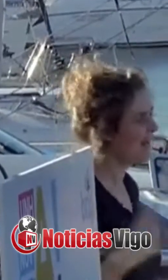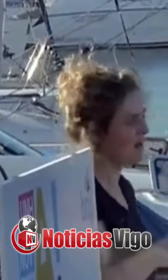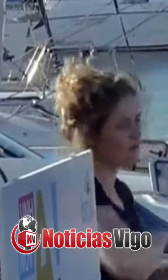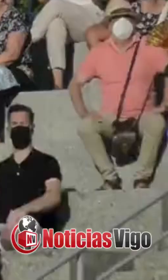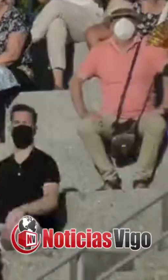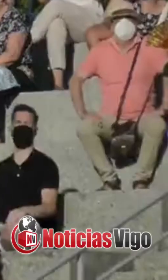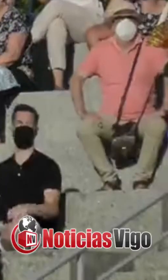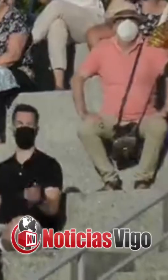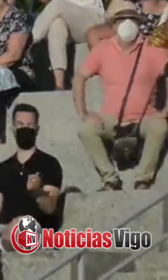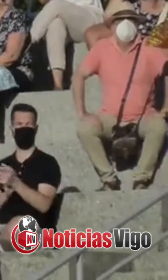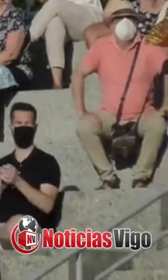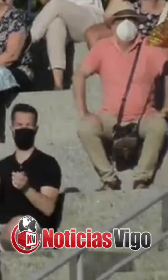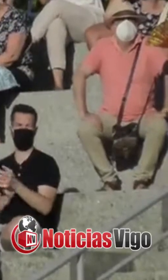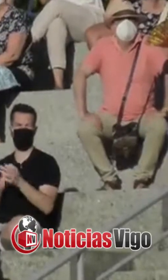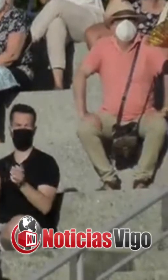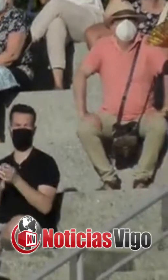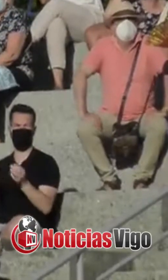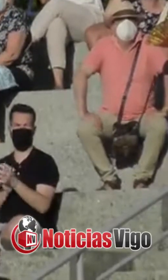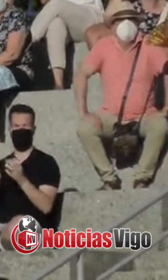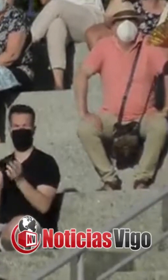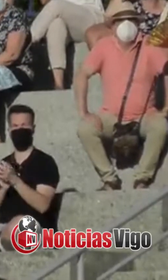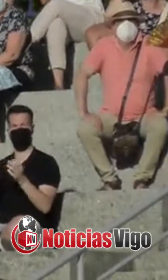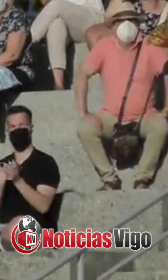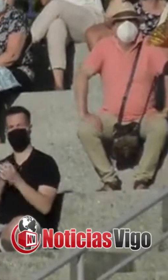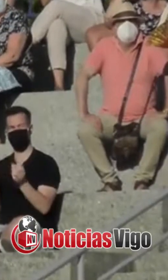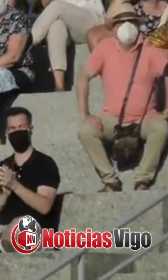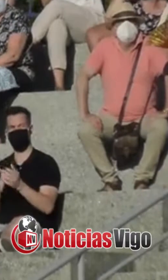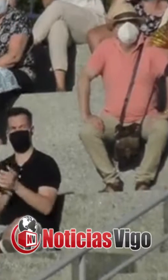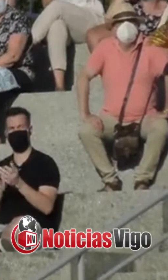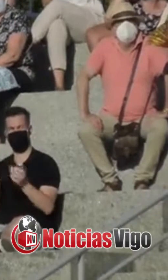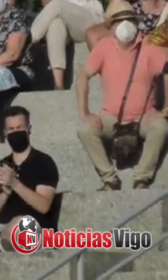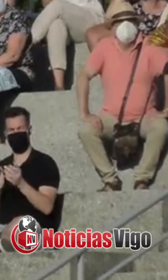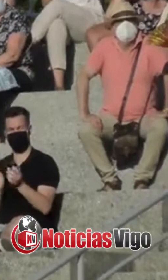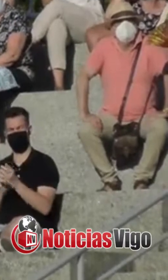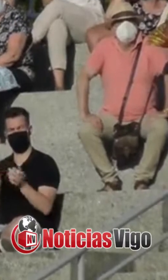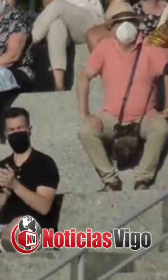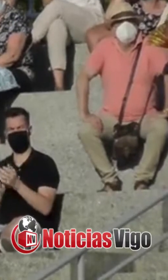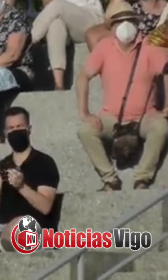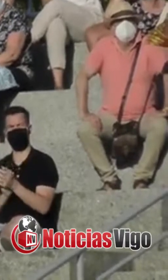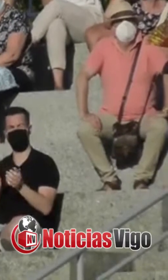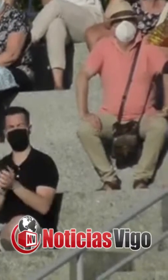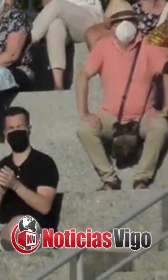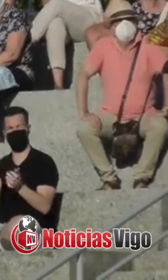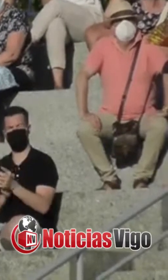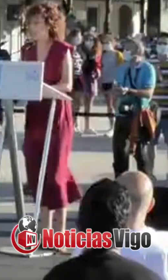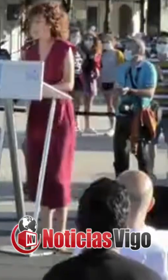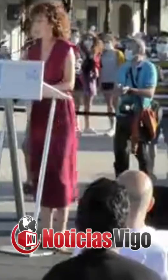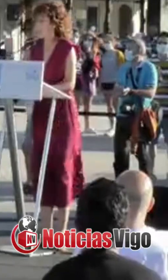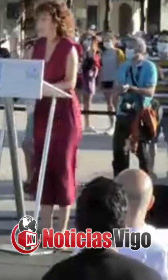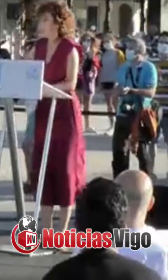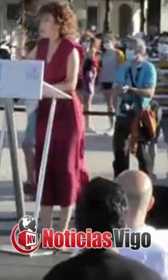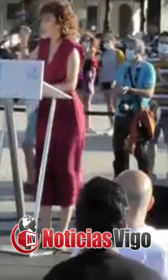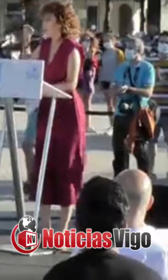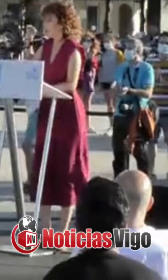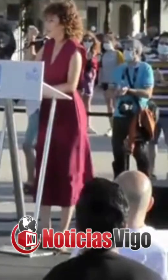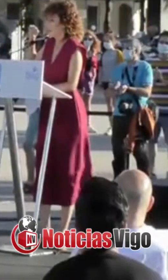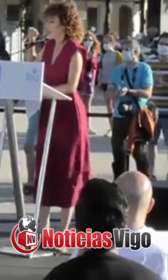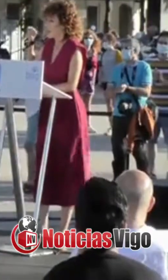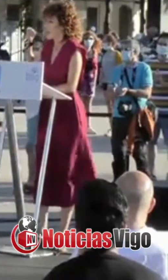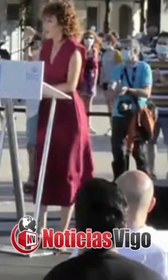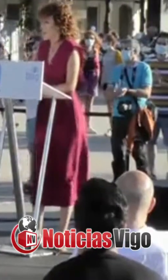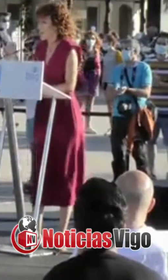para pôr en marcha o proxecto, o propio proxecto de Galiza no mundo. E acabo xa.